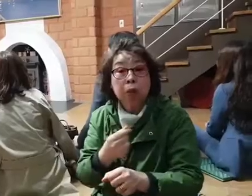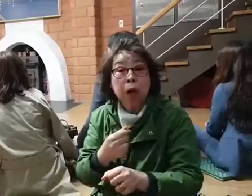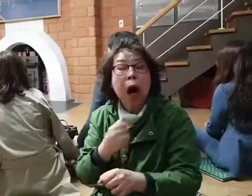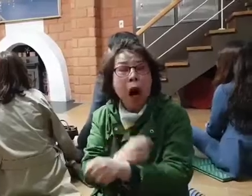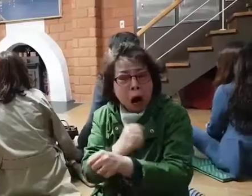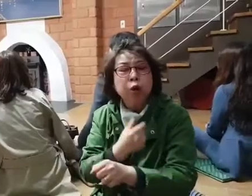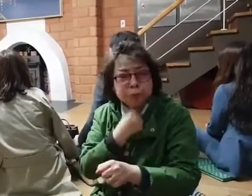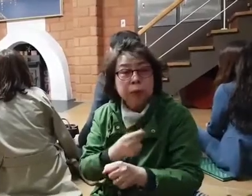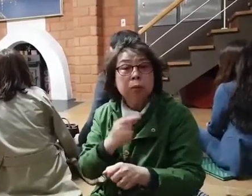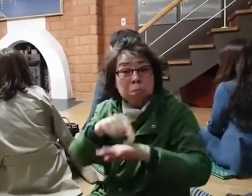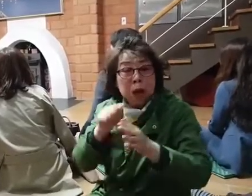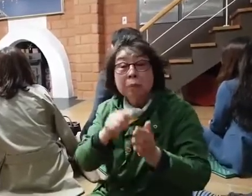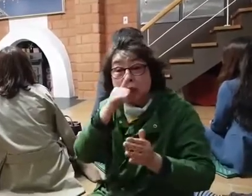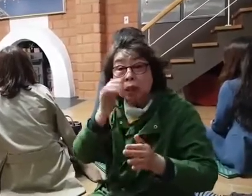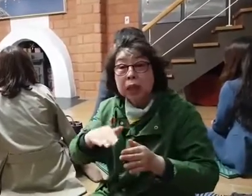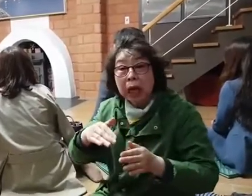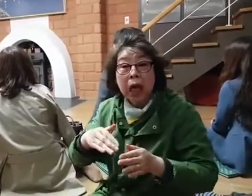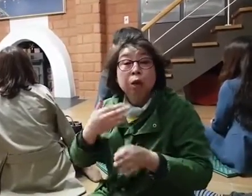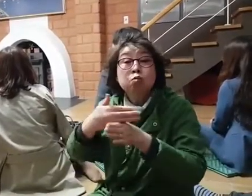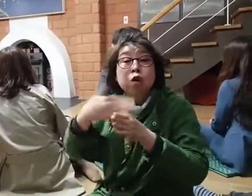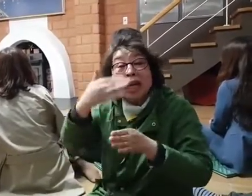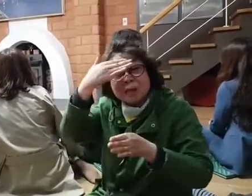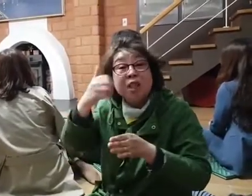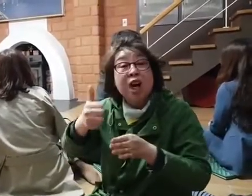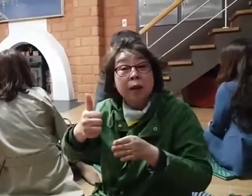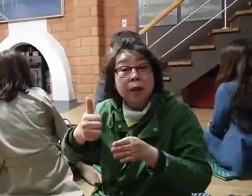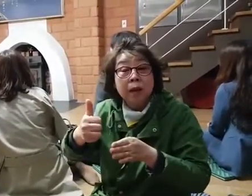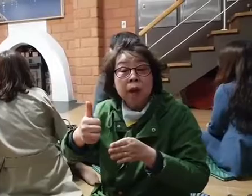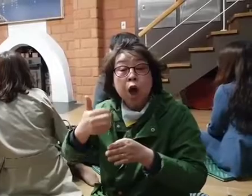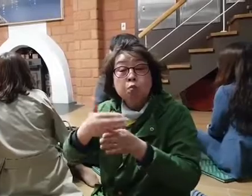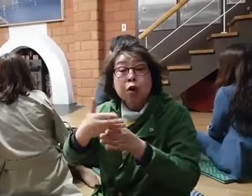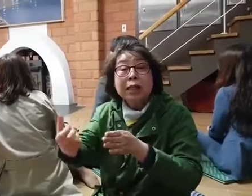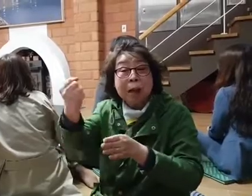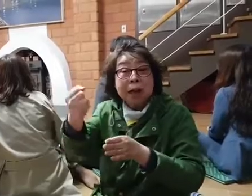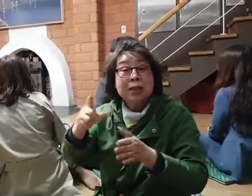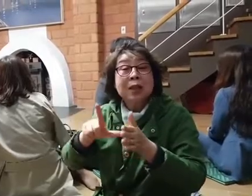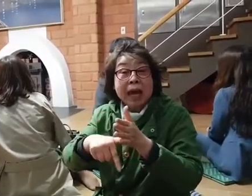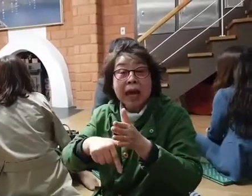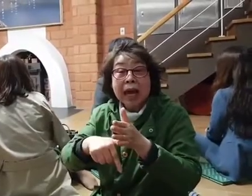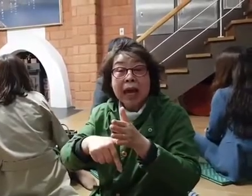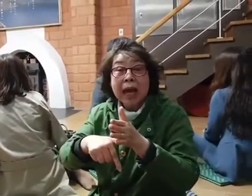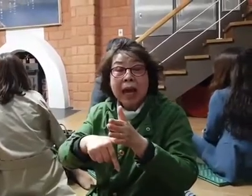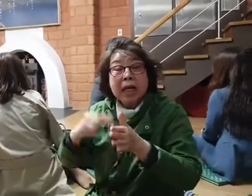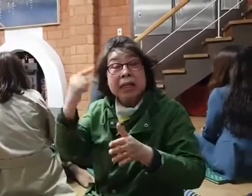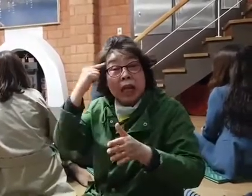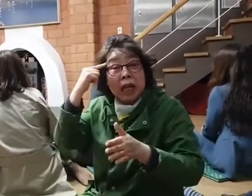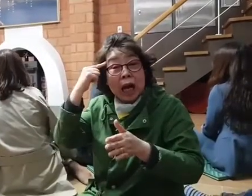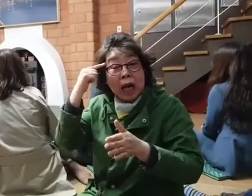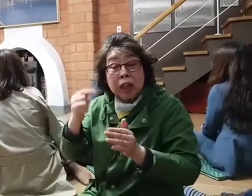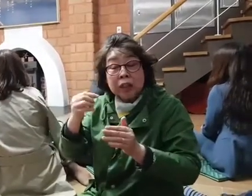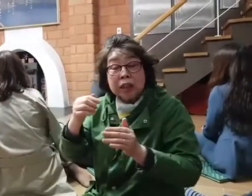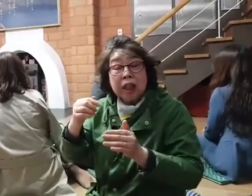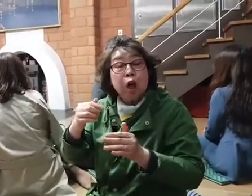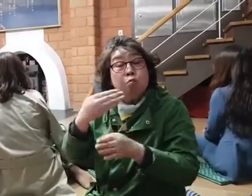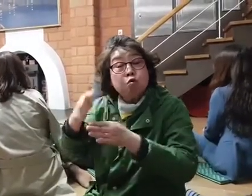지금 하려고 하는데 김정은이가 처음에 이렇게 해갖고 저 북한 정권을 잡았을 때 요때 생각은 그 체제